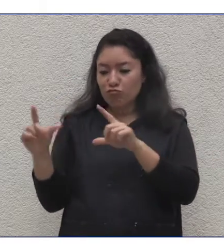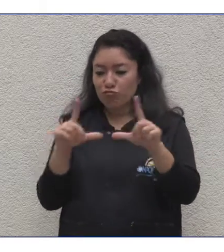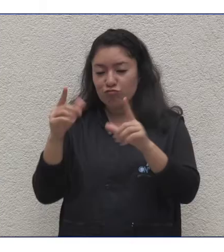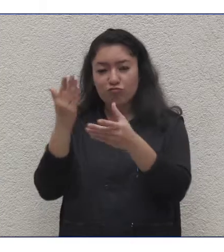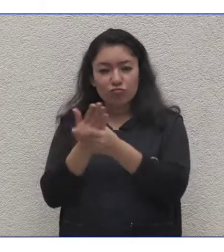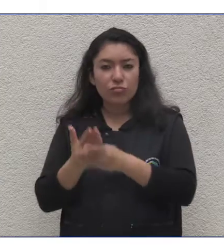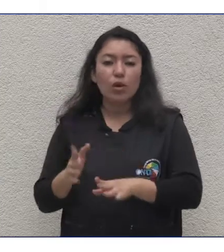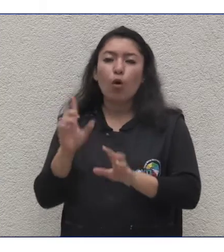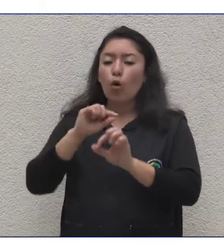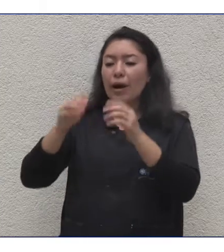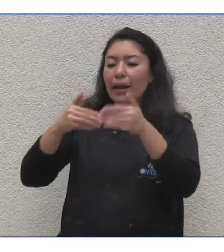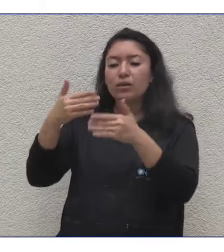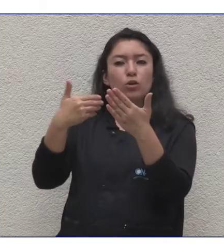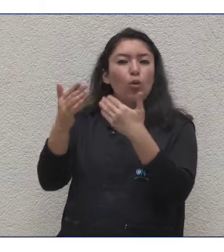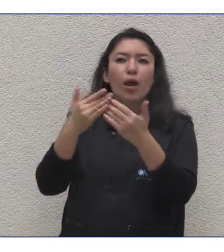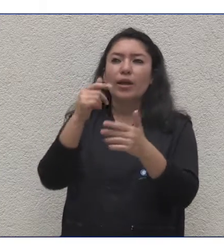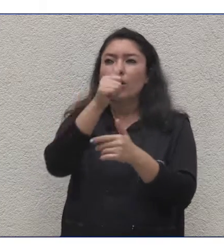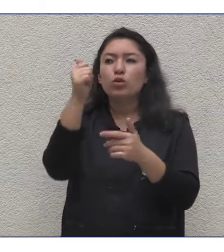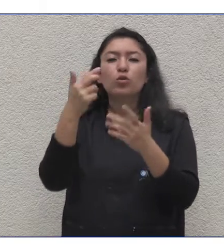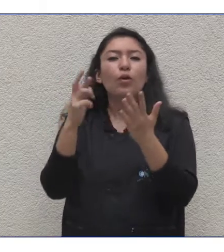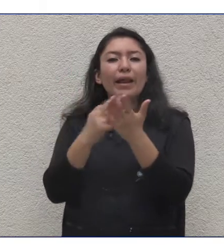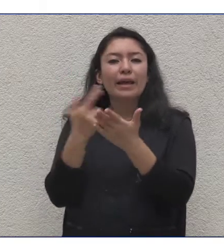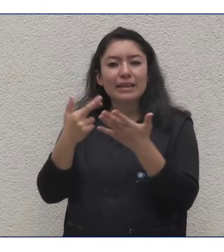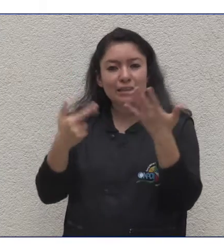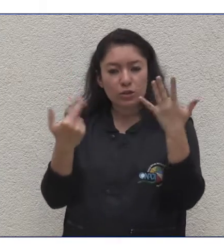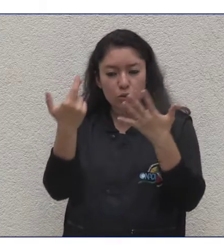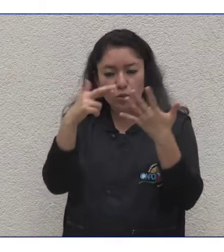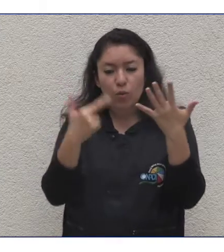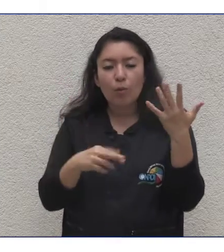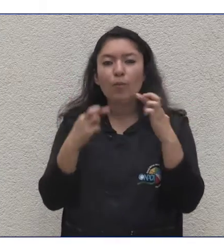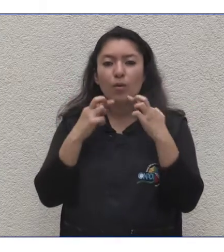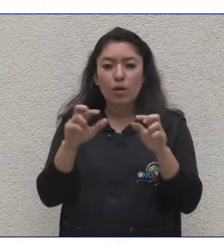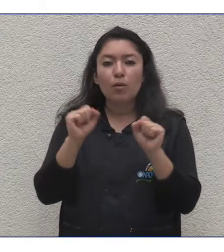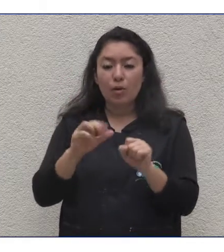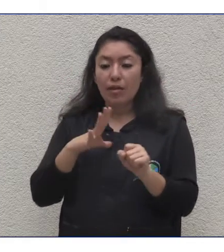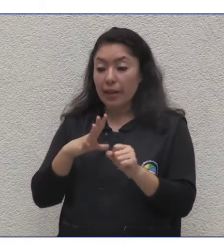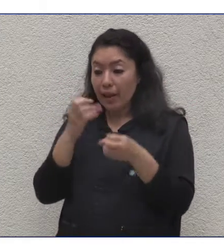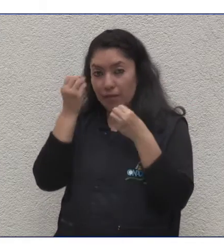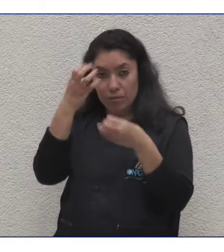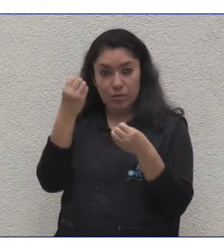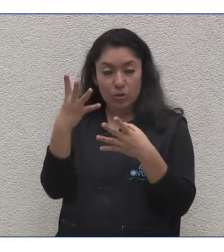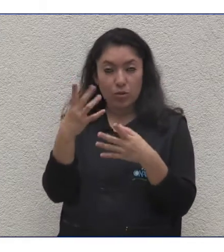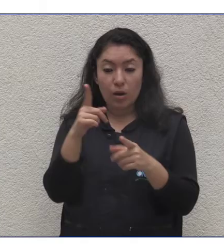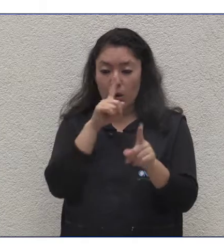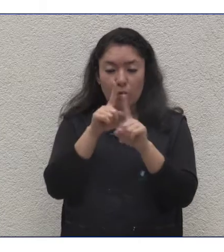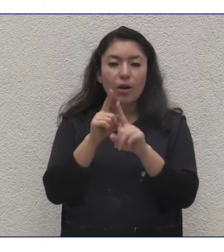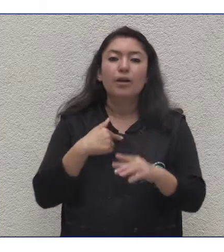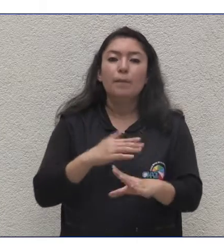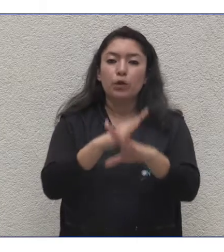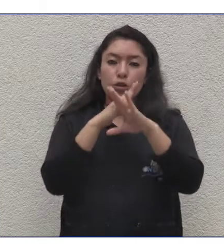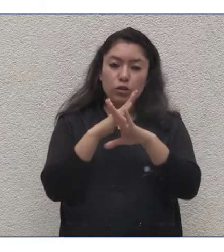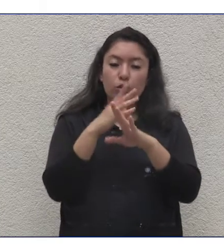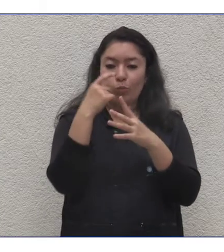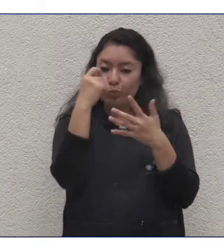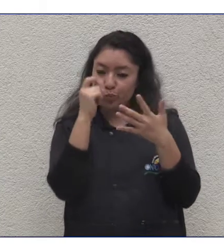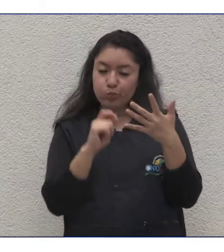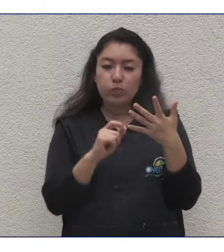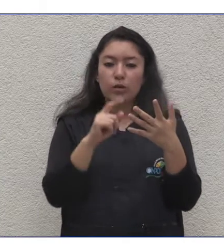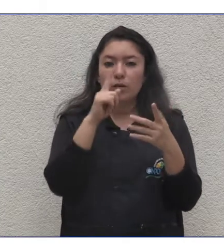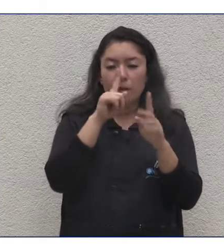o cualquier otra forma de registros públicos y la finalidad a que se dedica esta información, así como su protección,